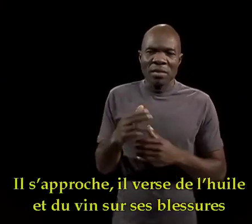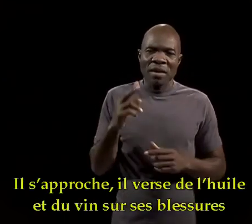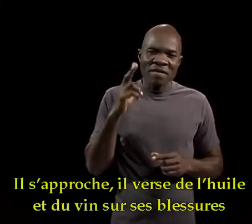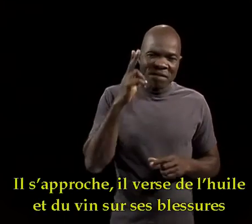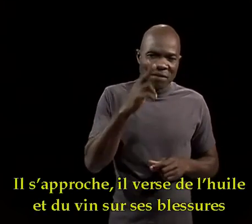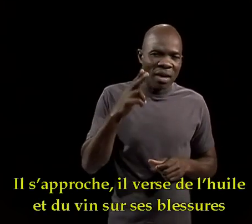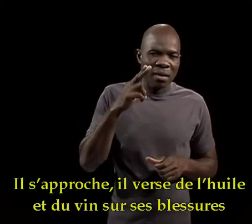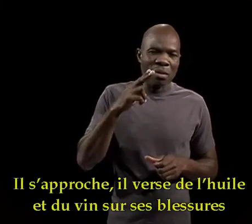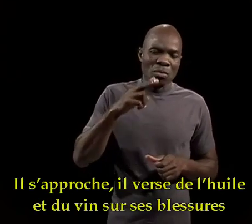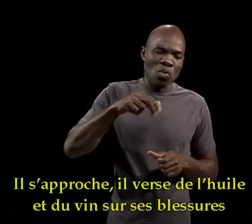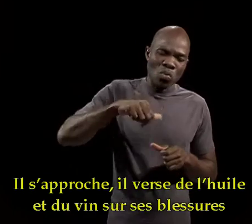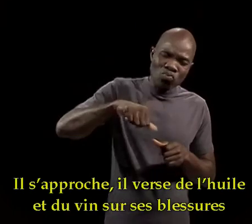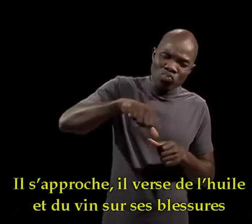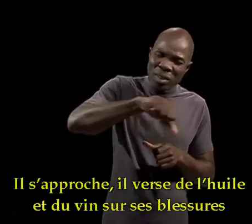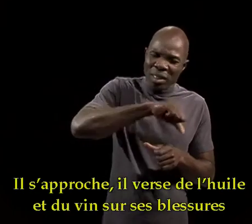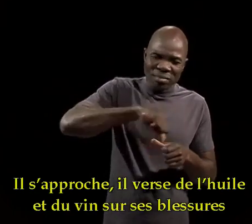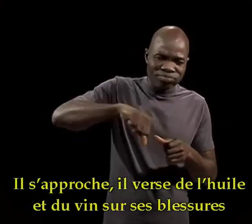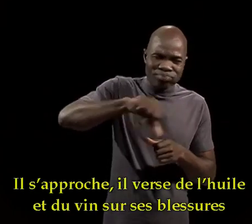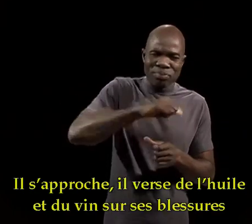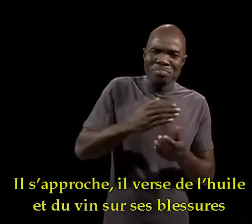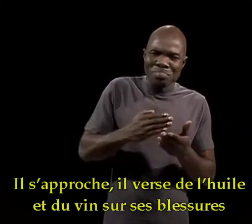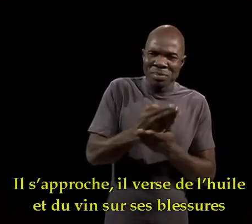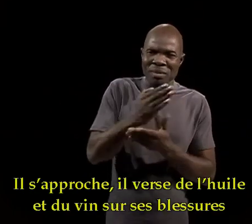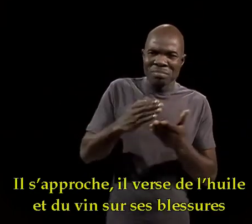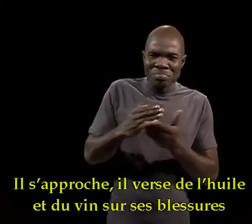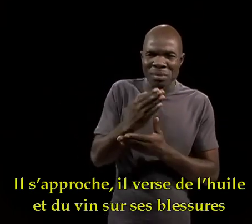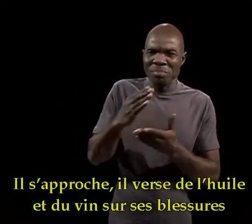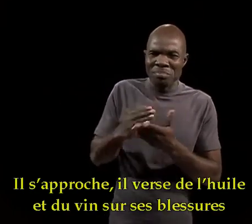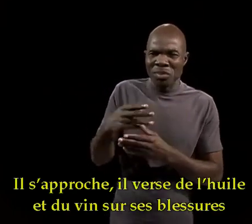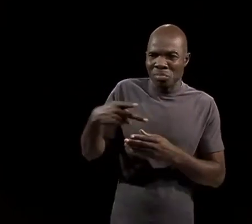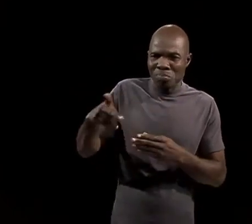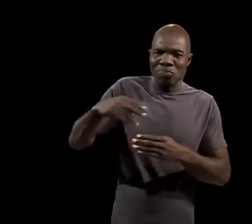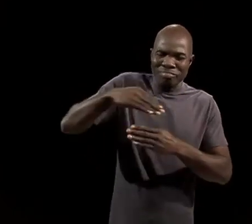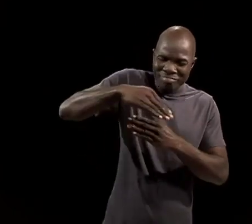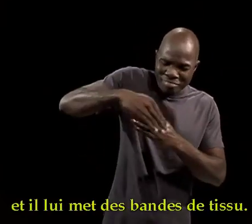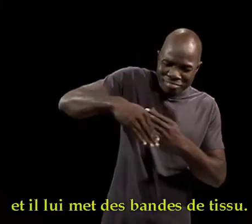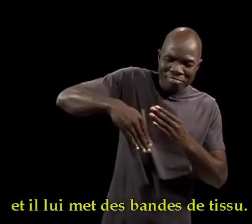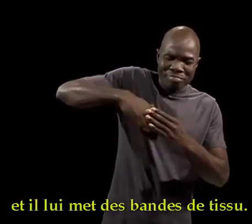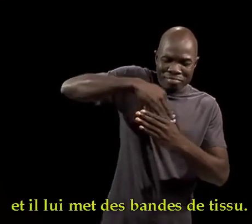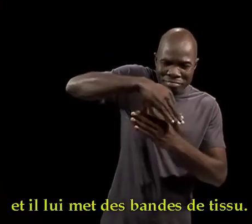il verse de l'huile et du vin sur ses blessures et lui met des bandes de tissu.